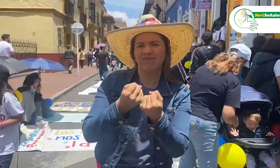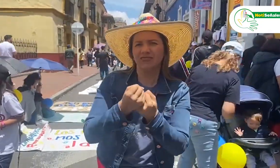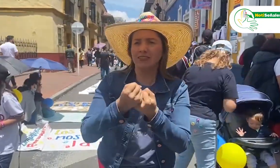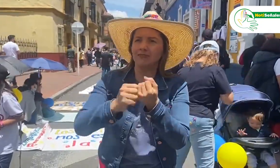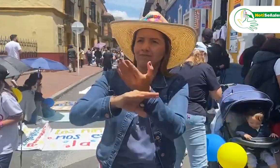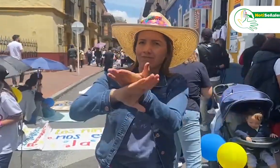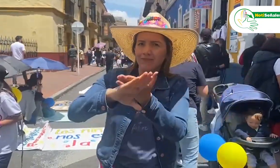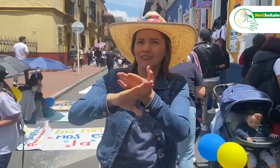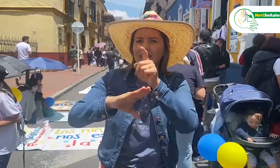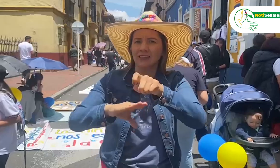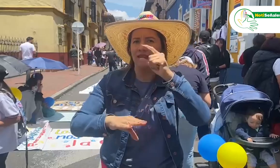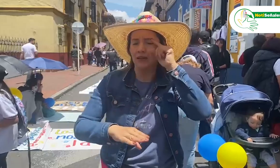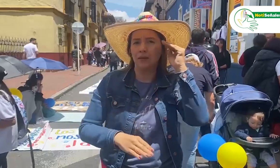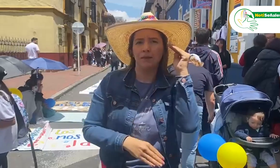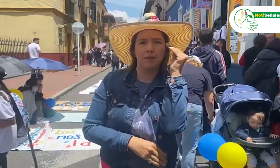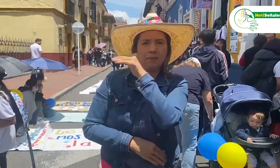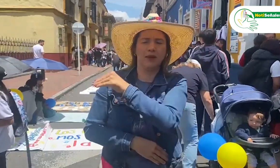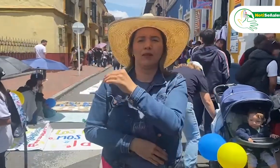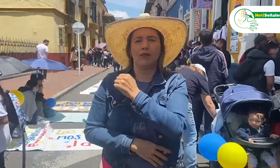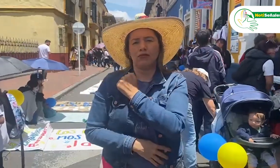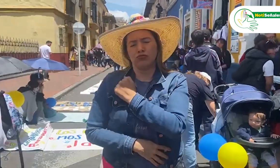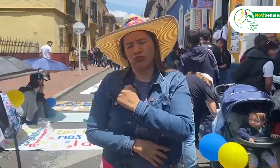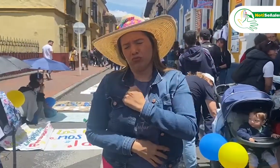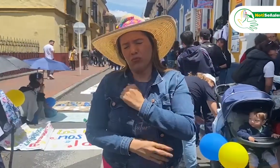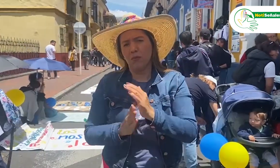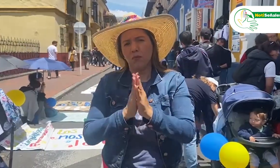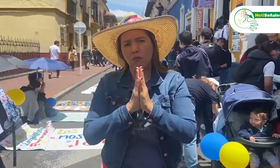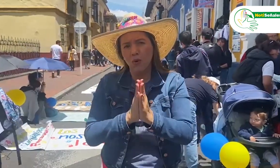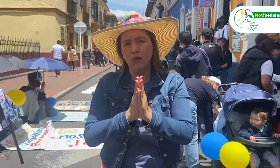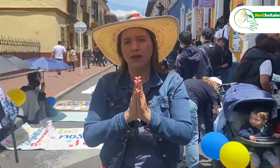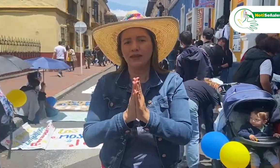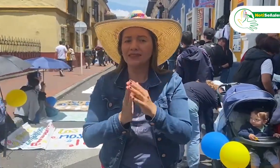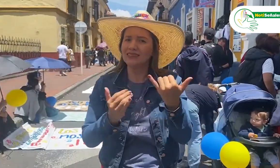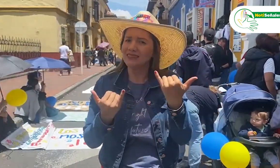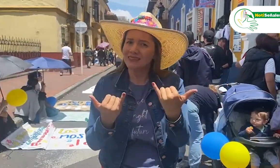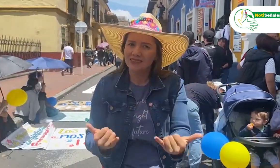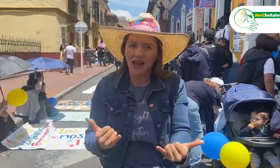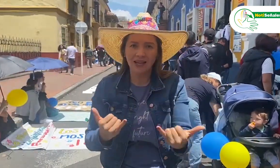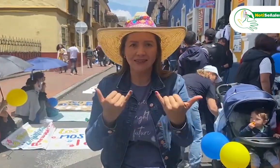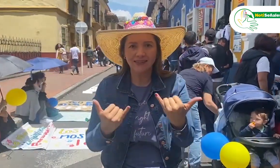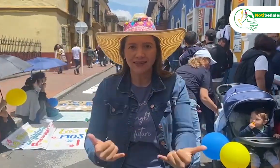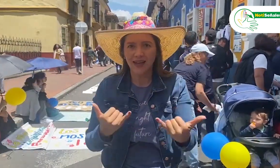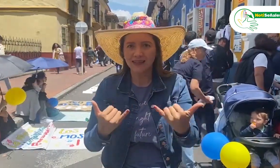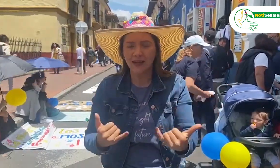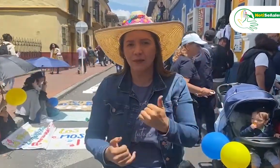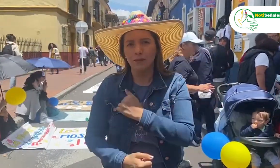sorda para hacer esta exigencia ante el gobierno Petro. Necesitamos esto ya.